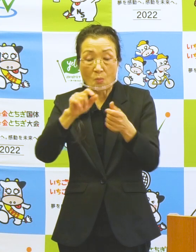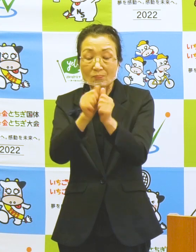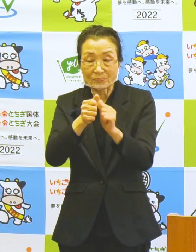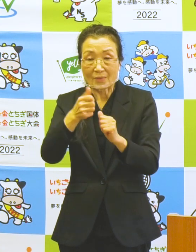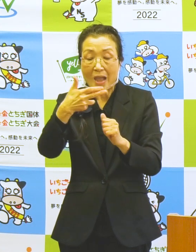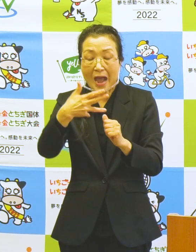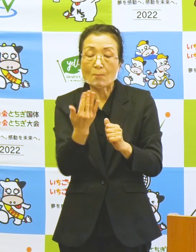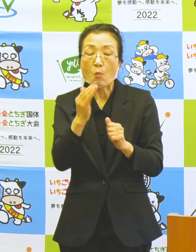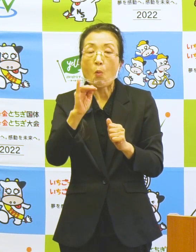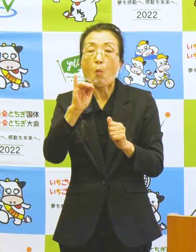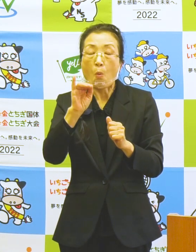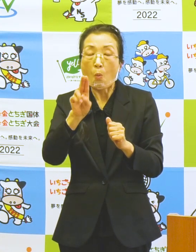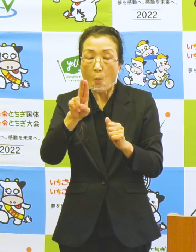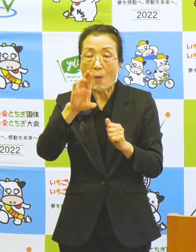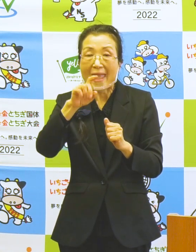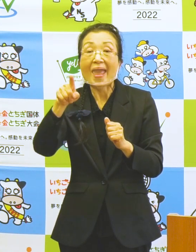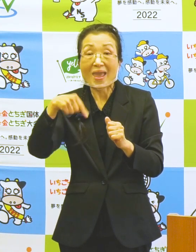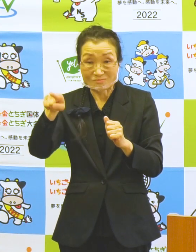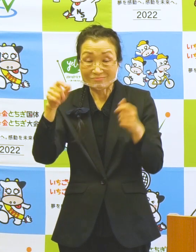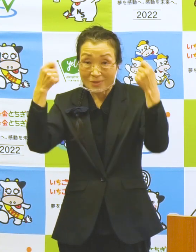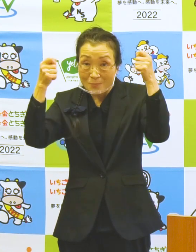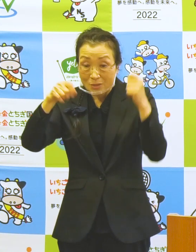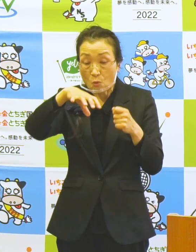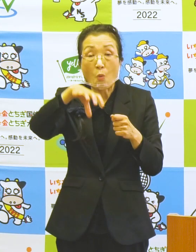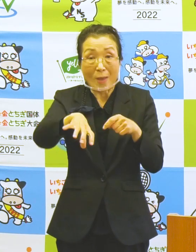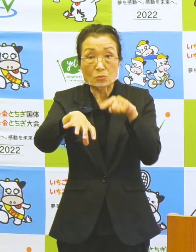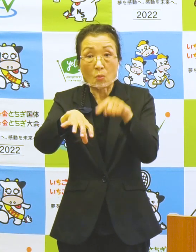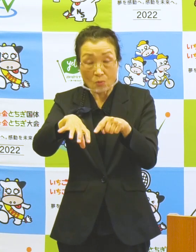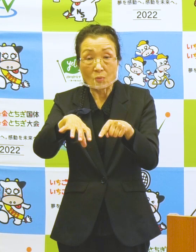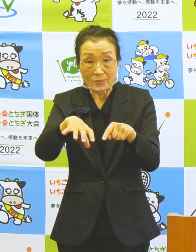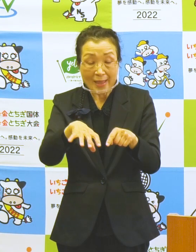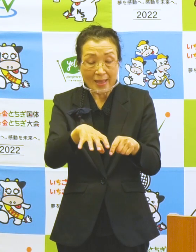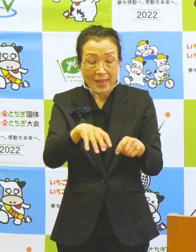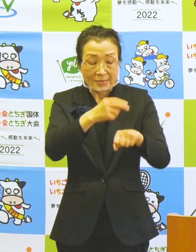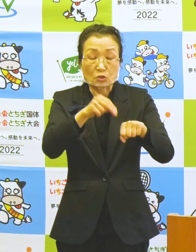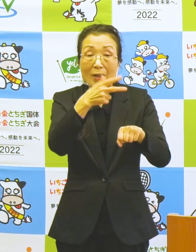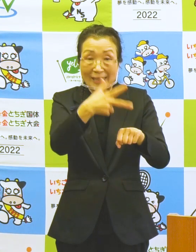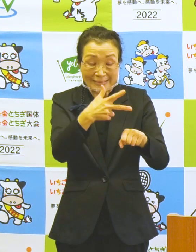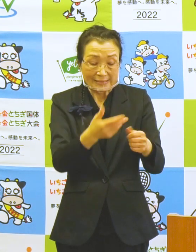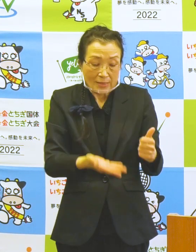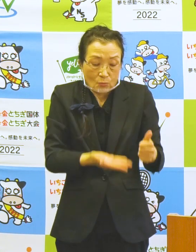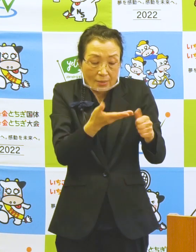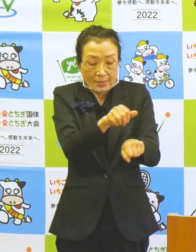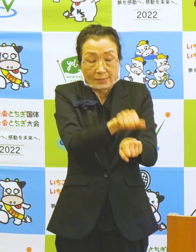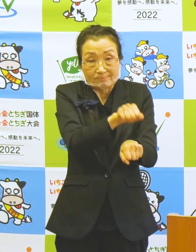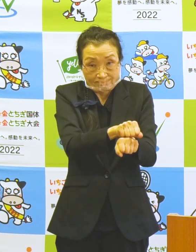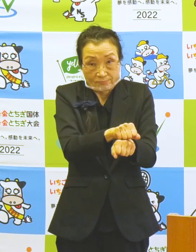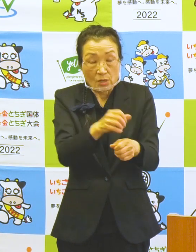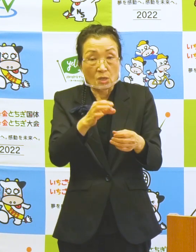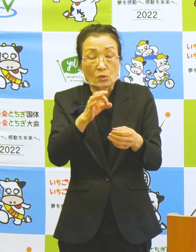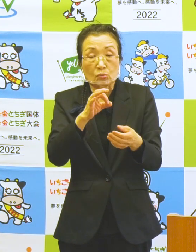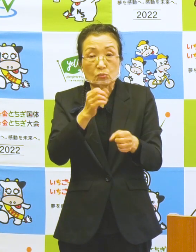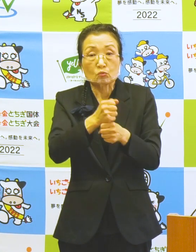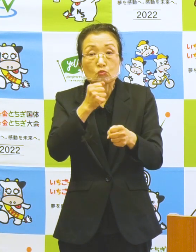ントスペース結ぶで那須塩原市で採れた食材を利用したオリジナルメニューを